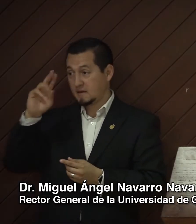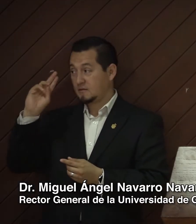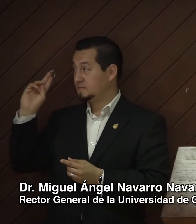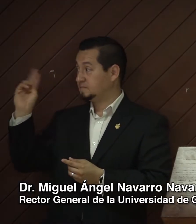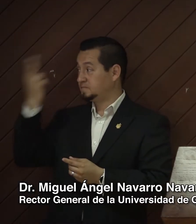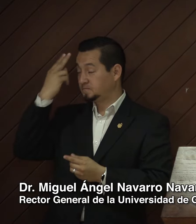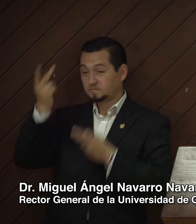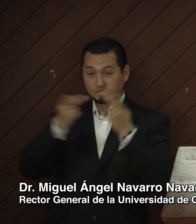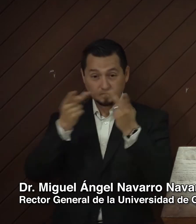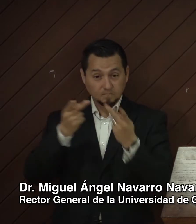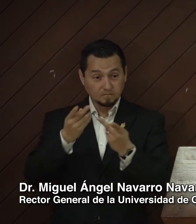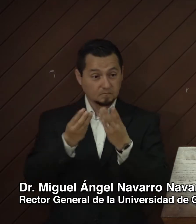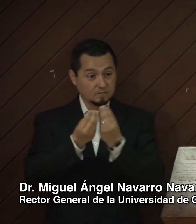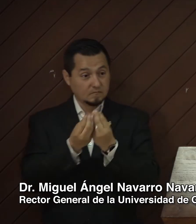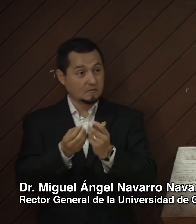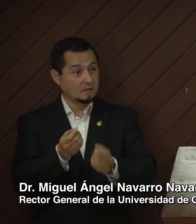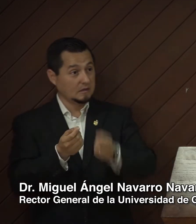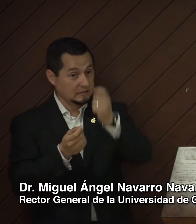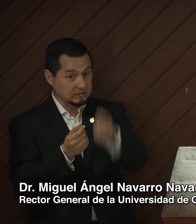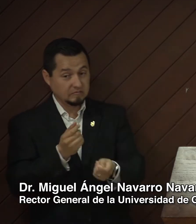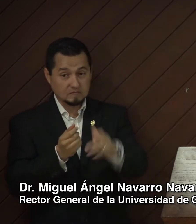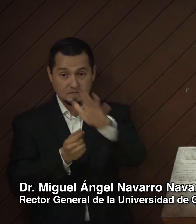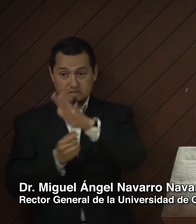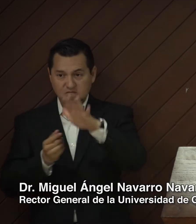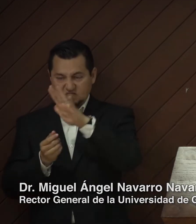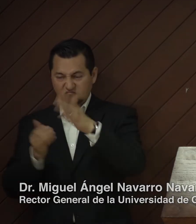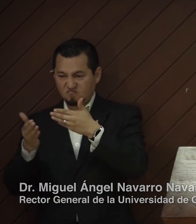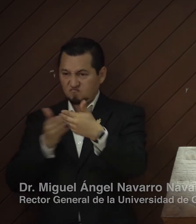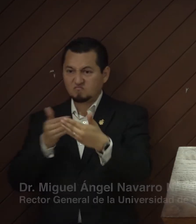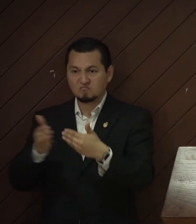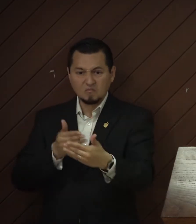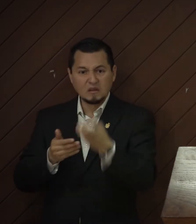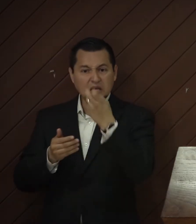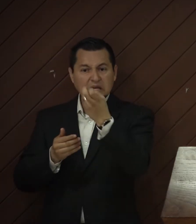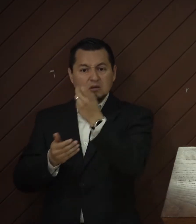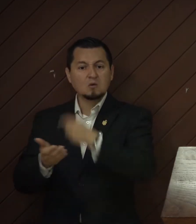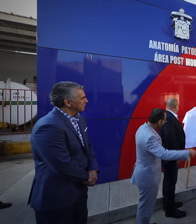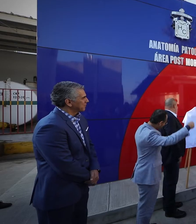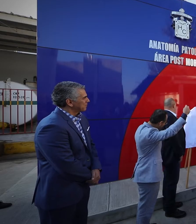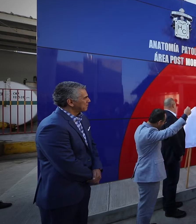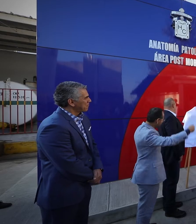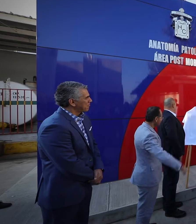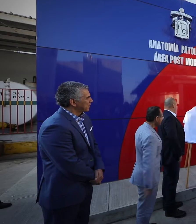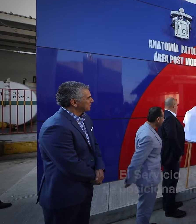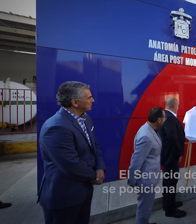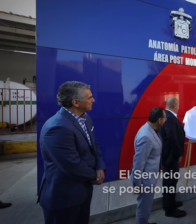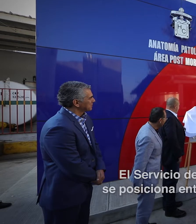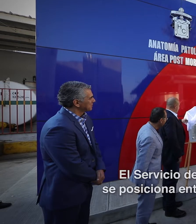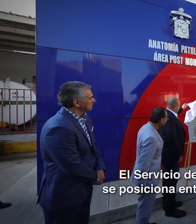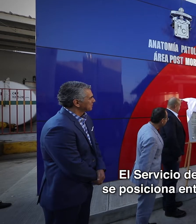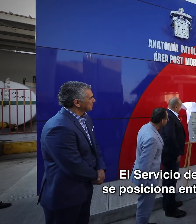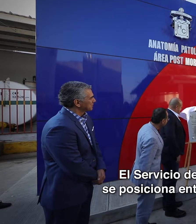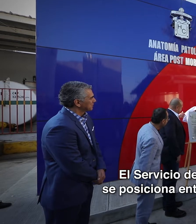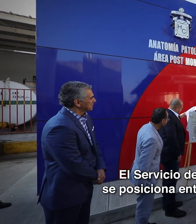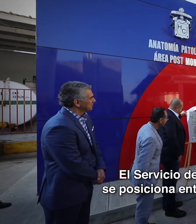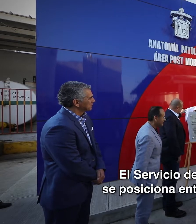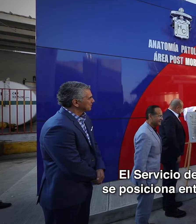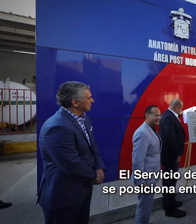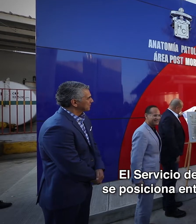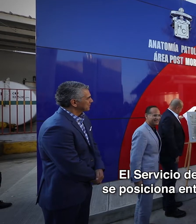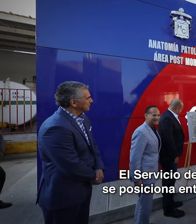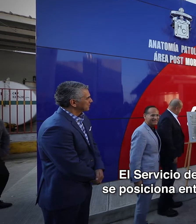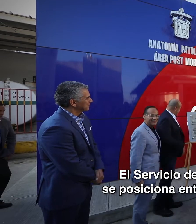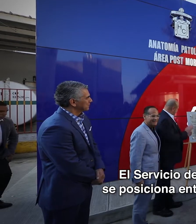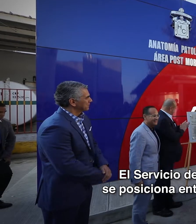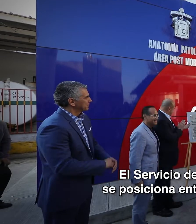es significativa la apertura y modernización de estos espacios, ya que enriquece el aprendizaje